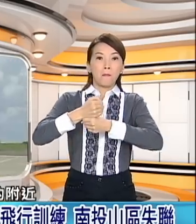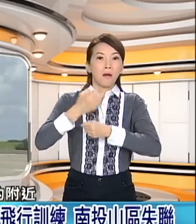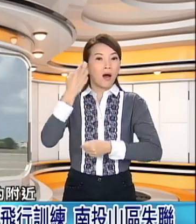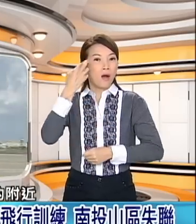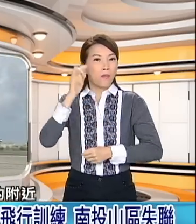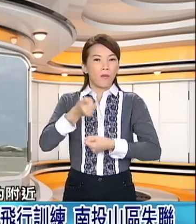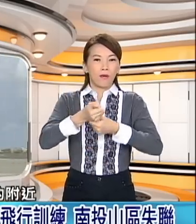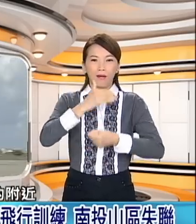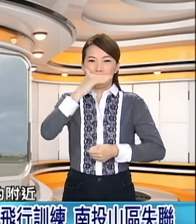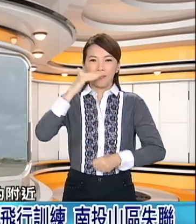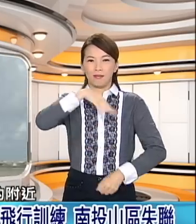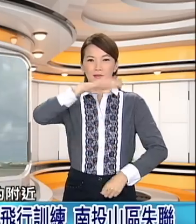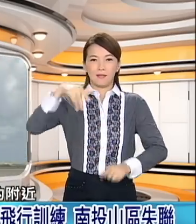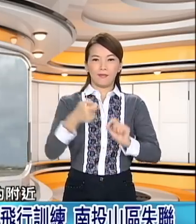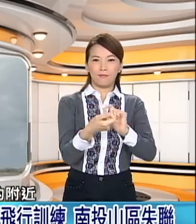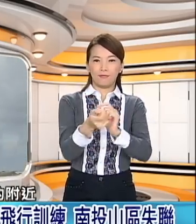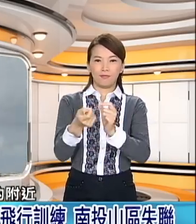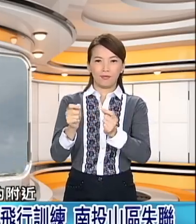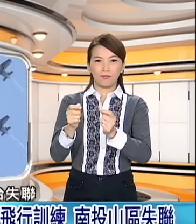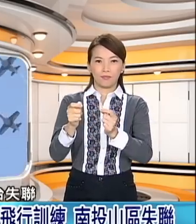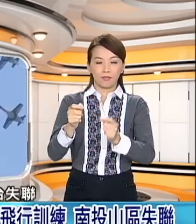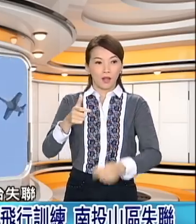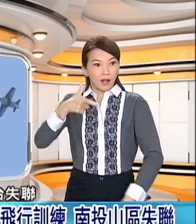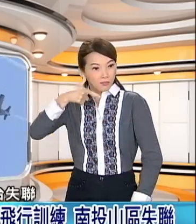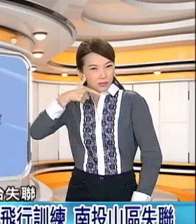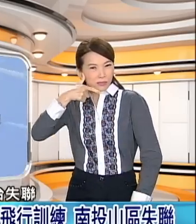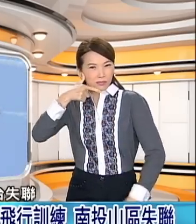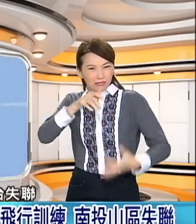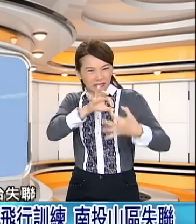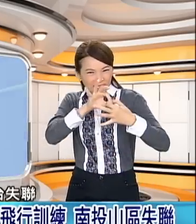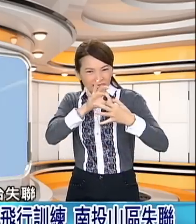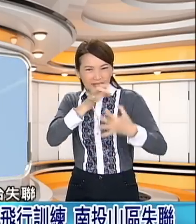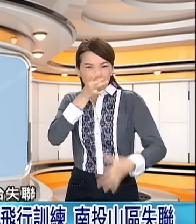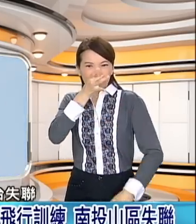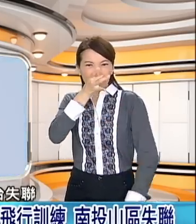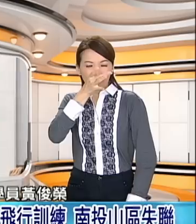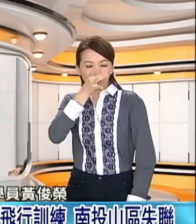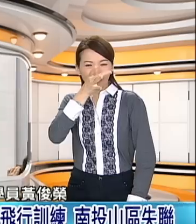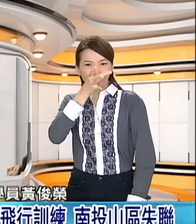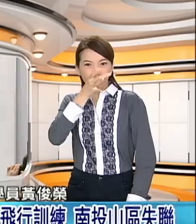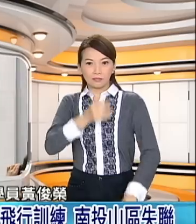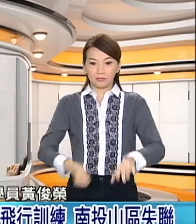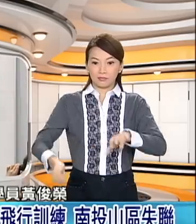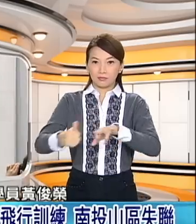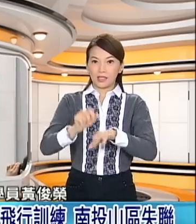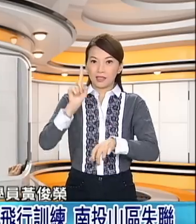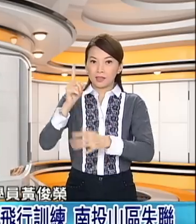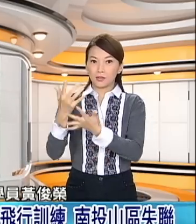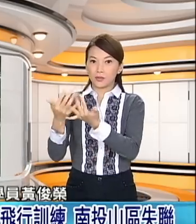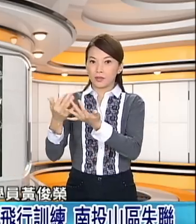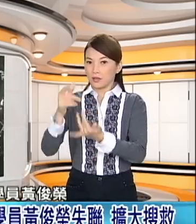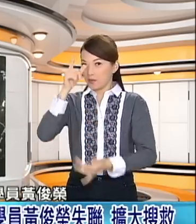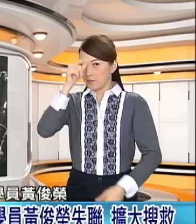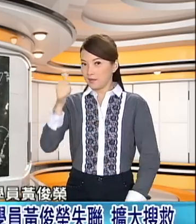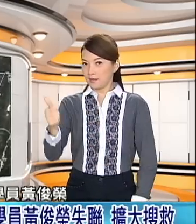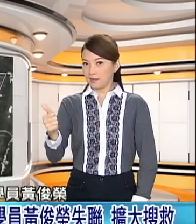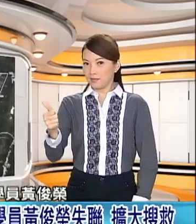拉斯山的附近。教练机跟塔台失联，而机上有一名学员黄俊